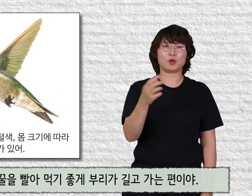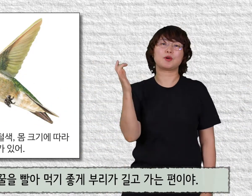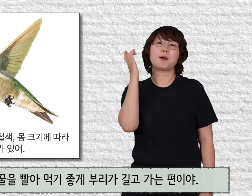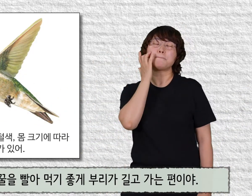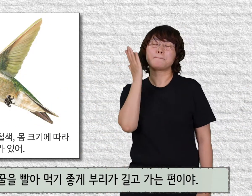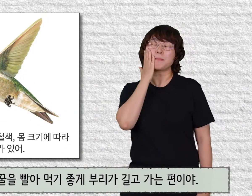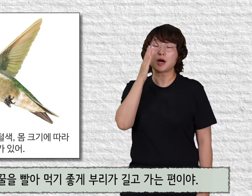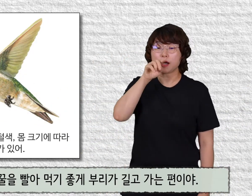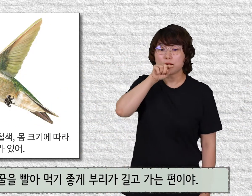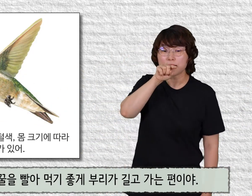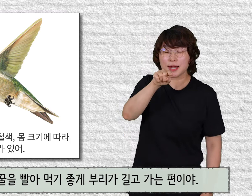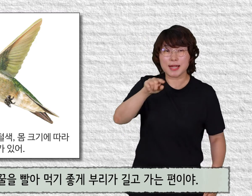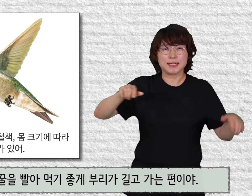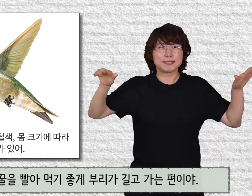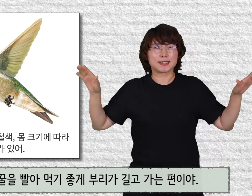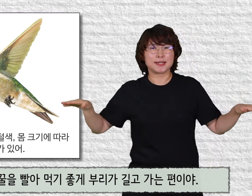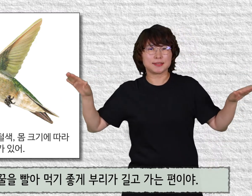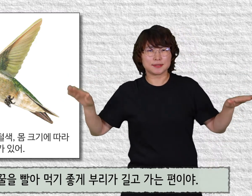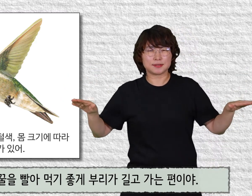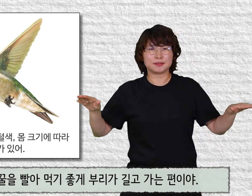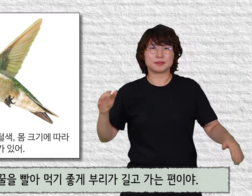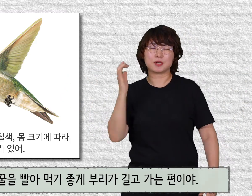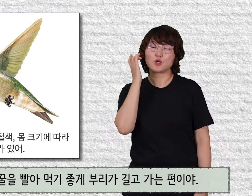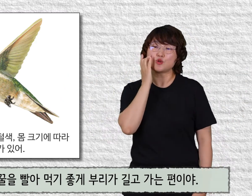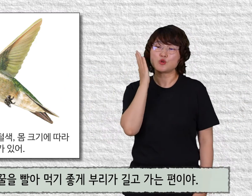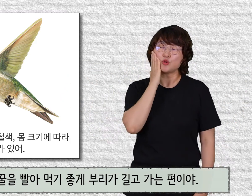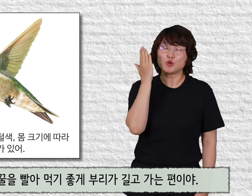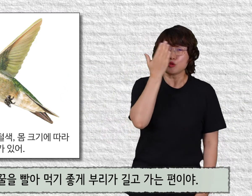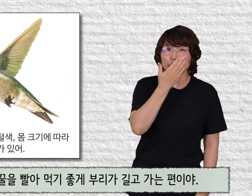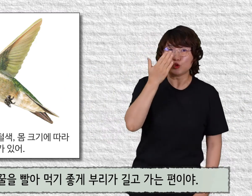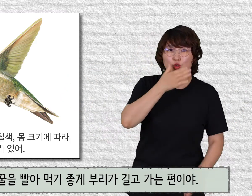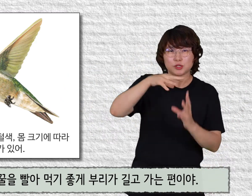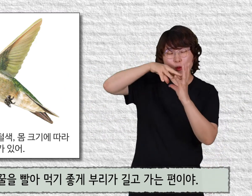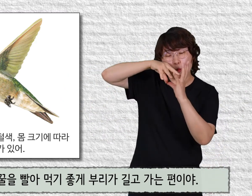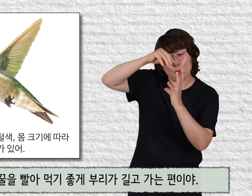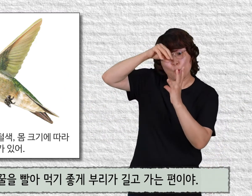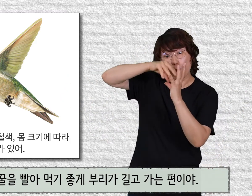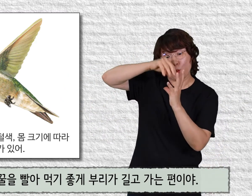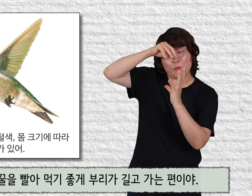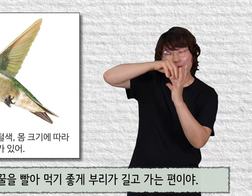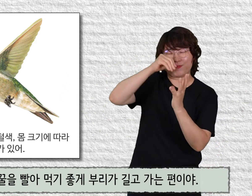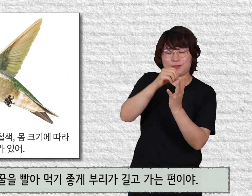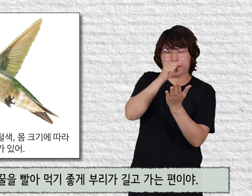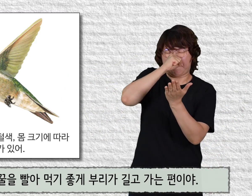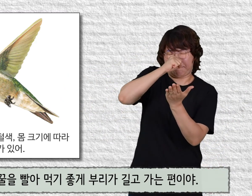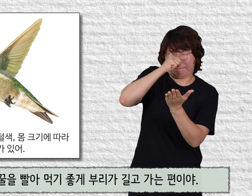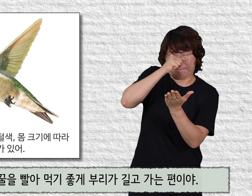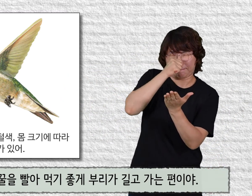또 벌새들은 꿀을 빨아먹기 좋게 부리가 길고 가는 편이야.